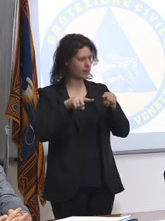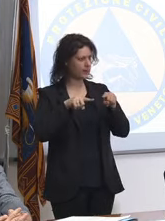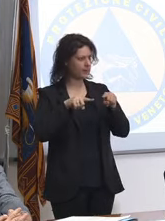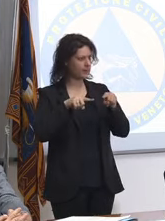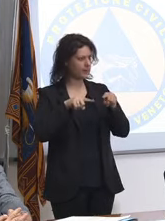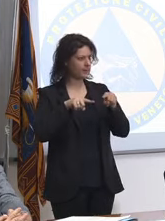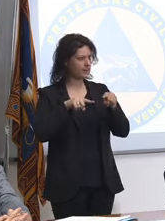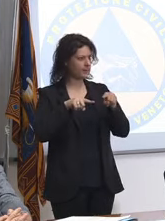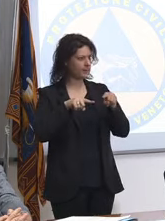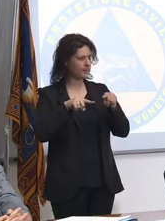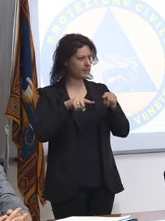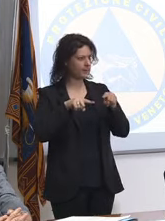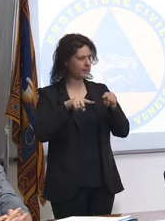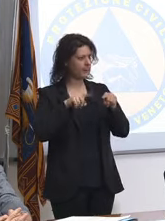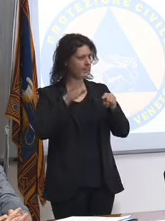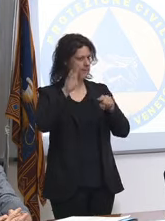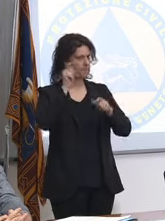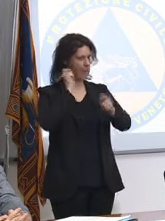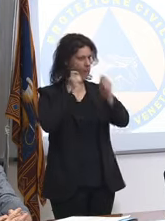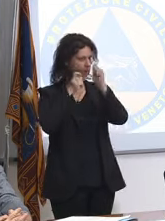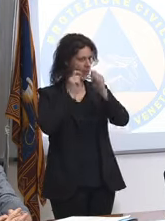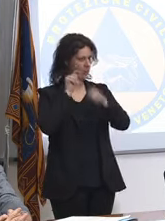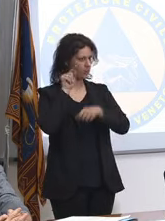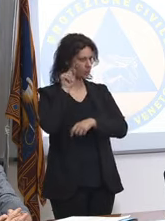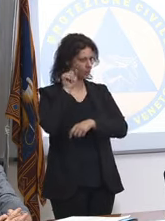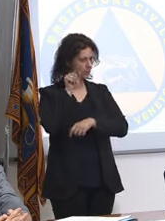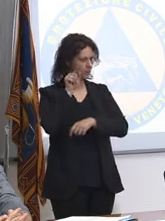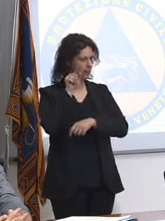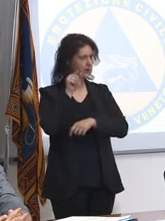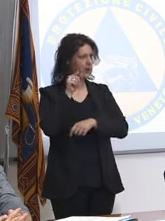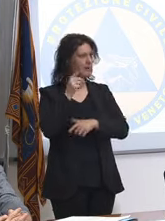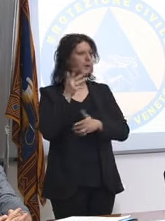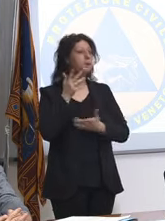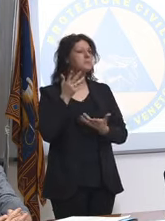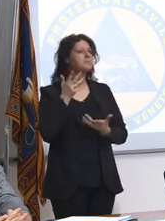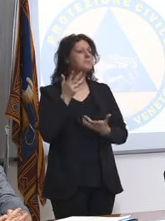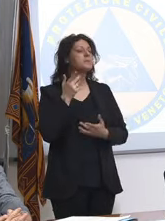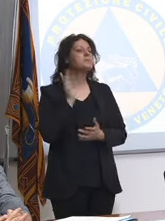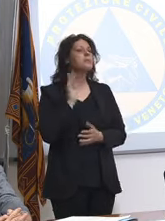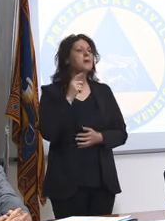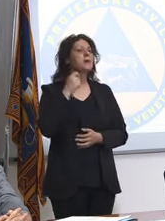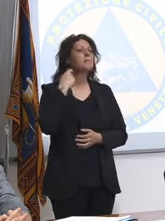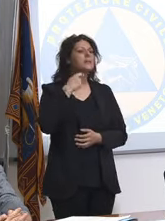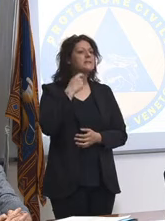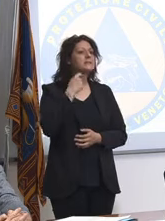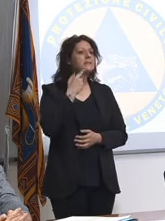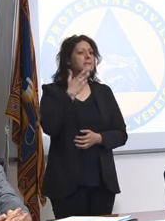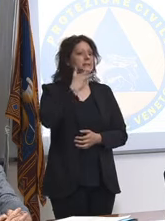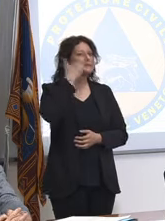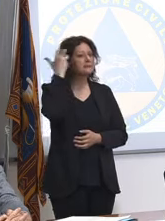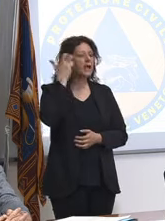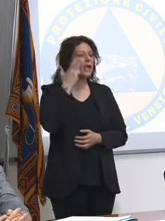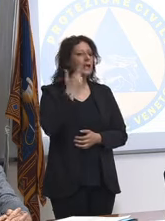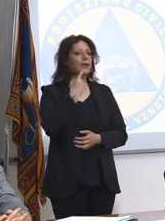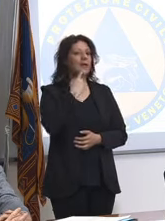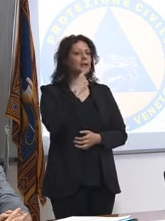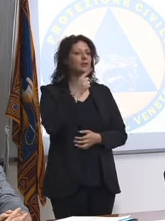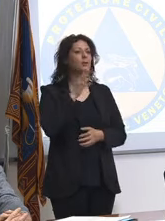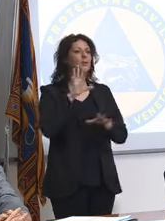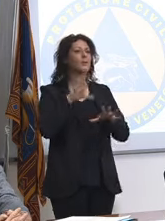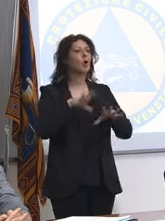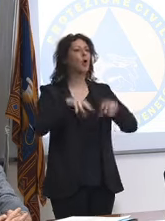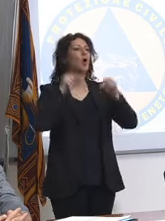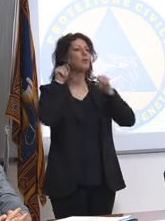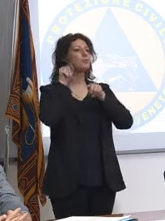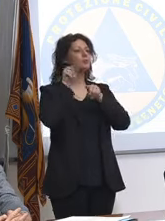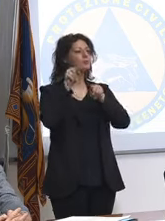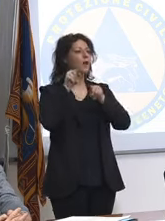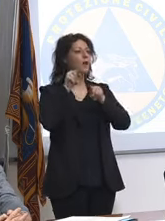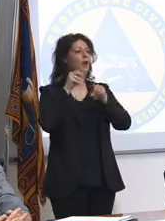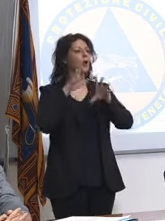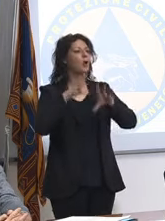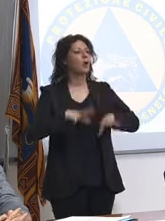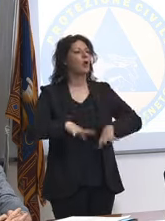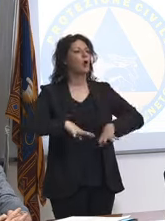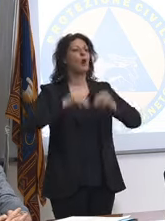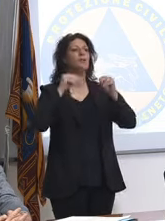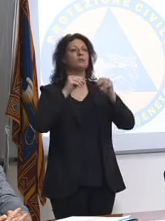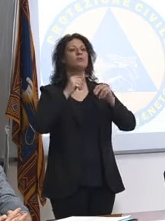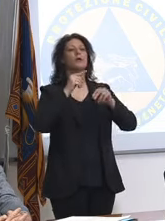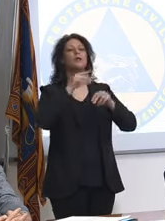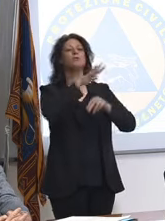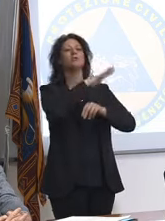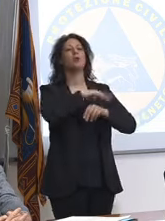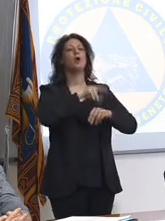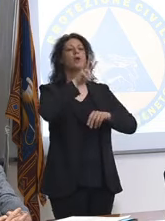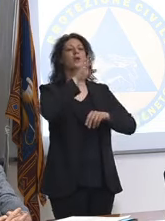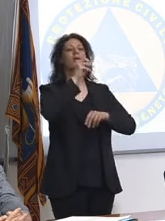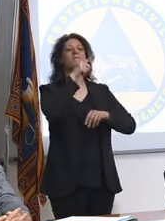ecco, no, appunto, lì, da quello che ha detto il Presidente Zaia, da quello che ha spiegato lei ieri, avviate lo screening di massa su voi. Certo, bene,